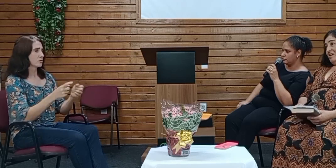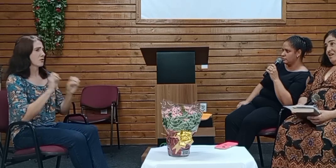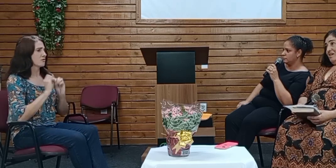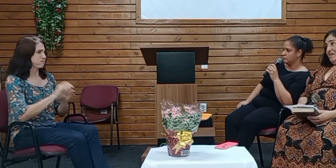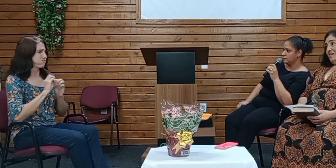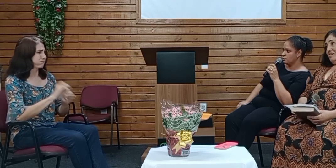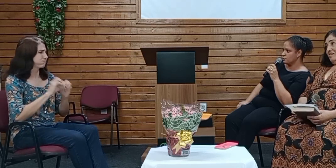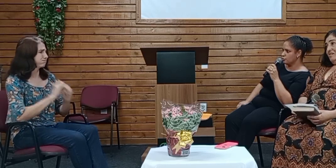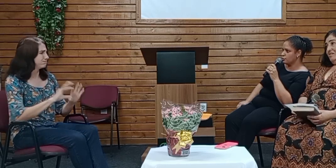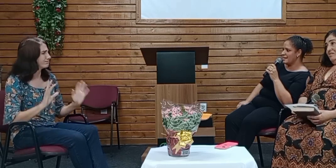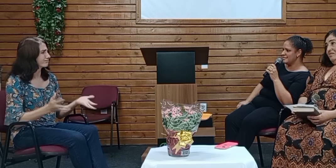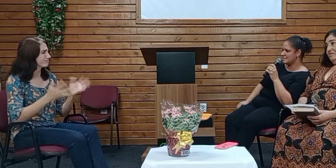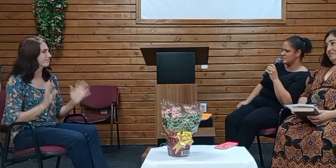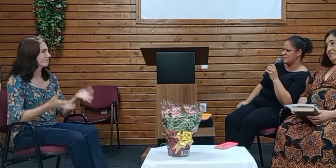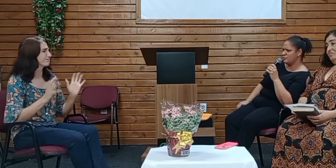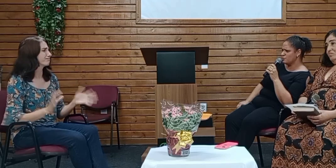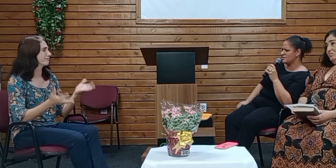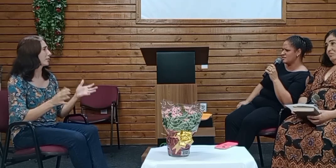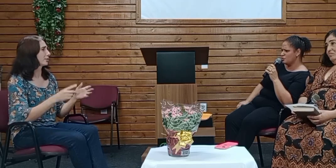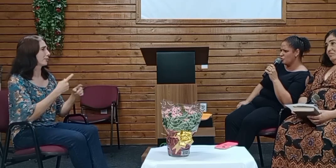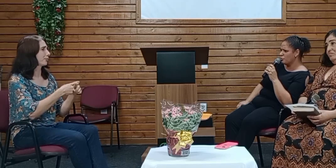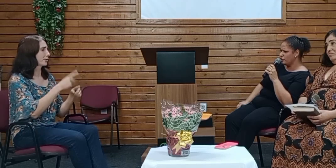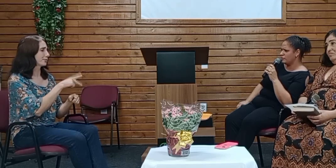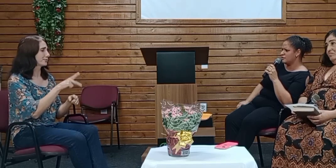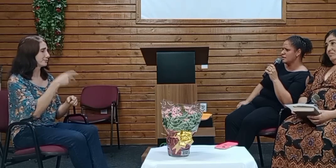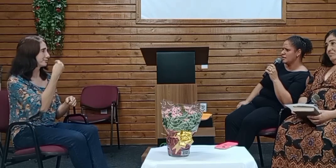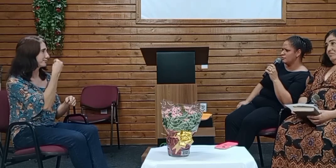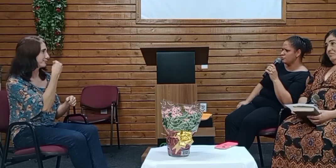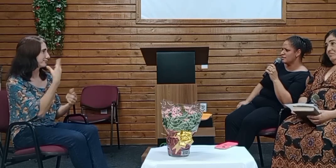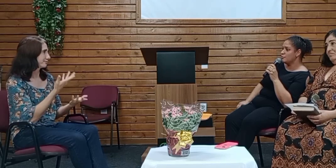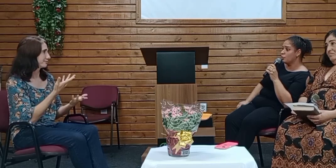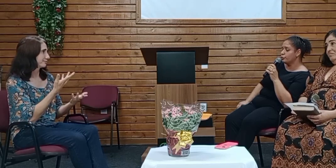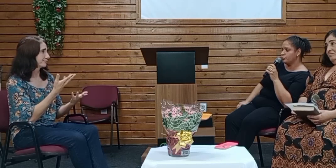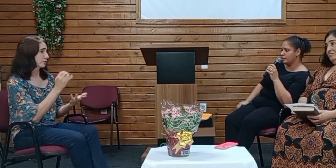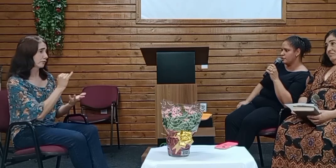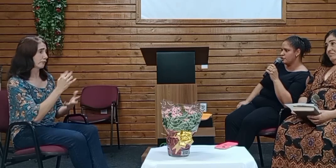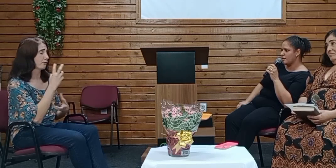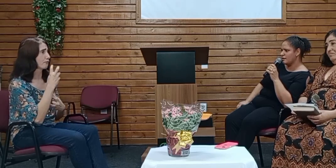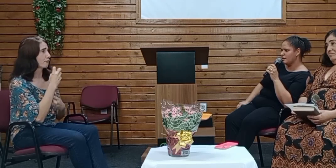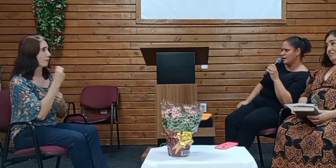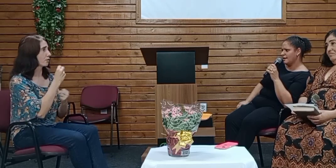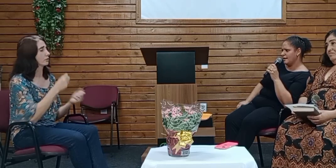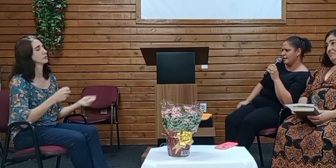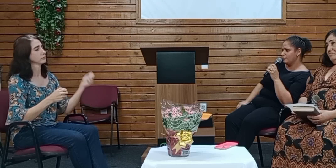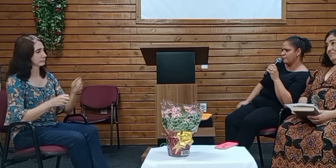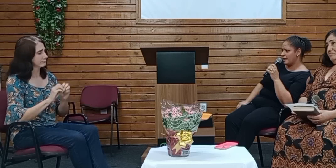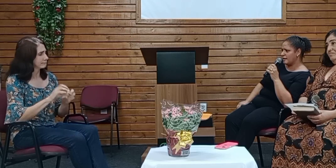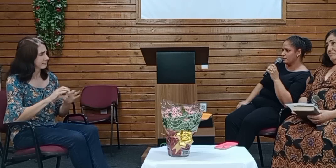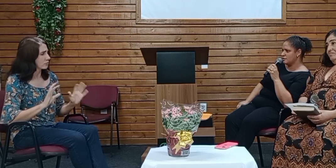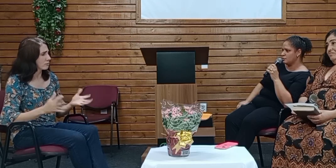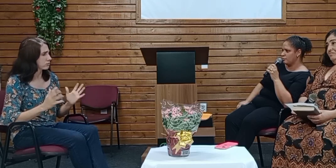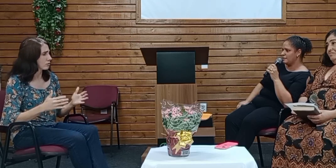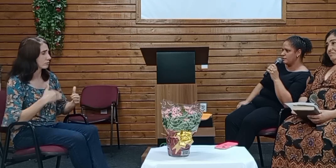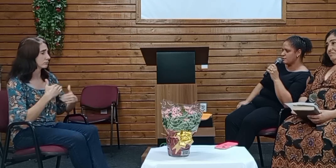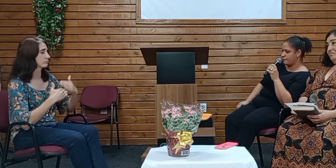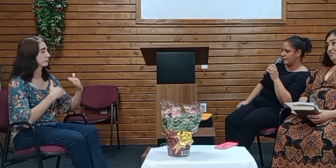instrutor surdo, e aí sim, ele nos ensinou muito, ele nos animou muito, porque a gente era fraco, assim,